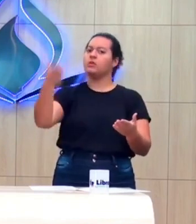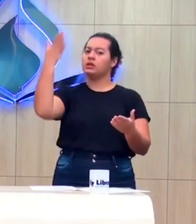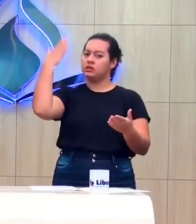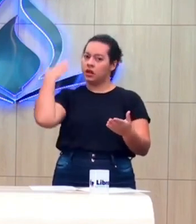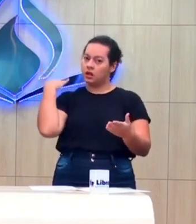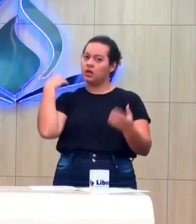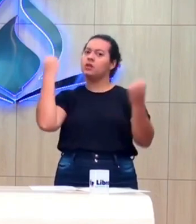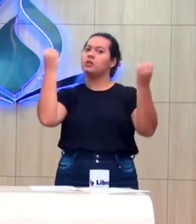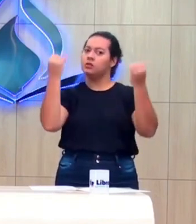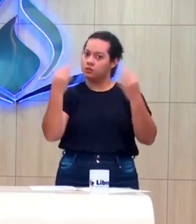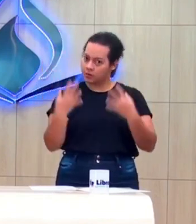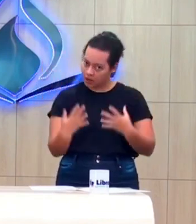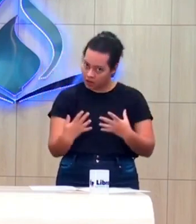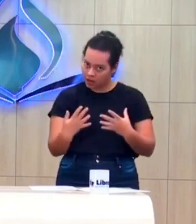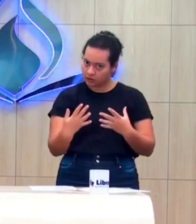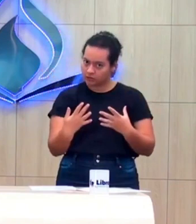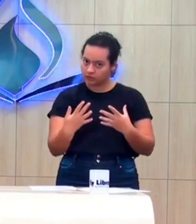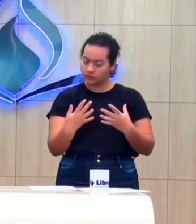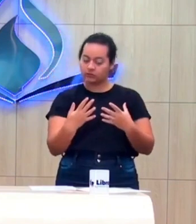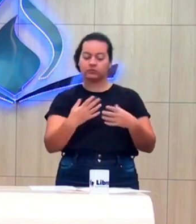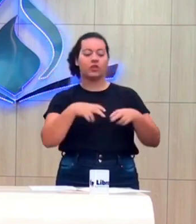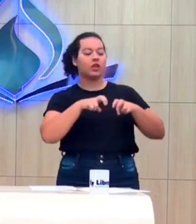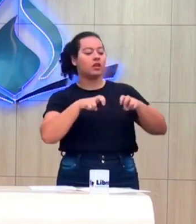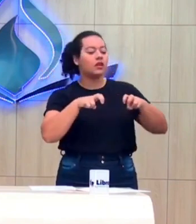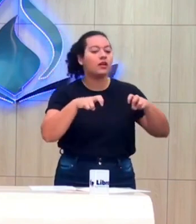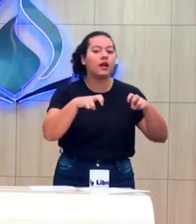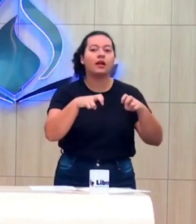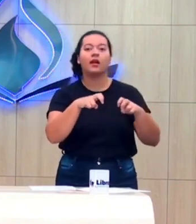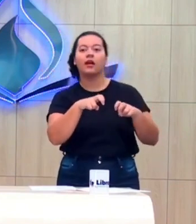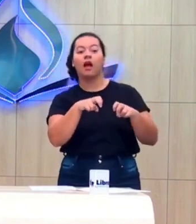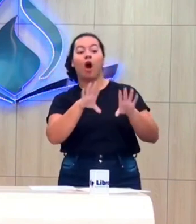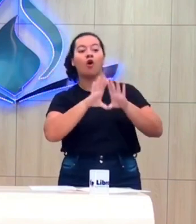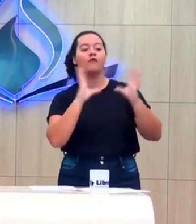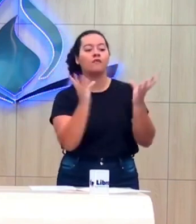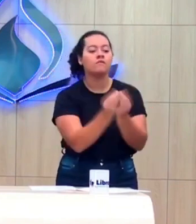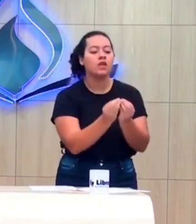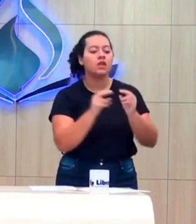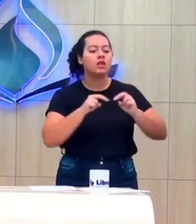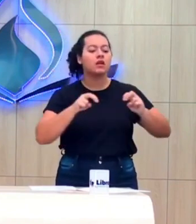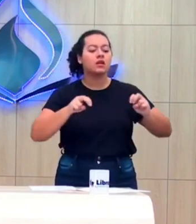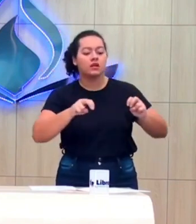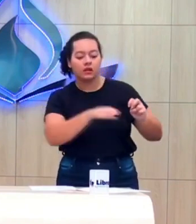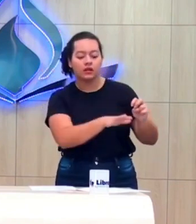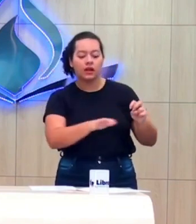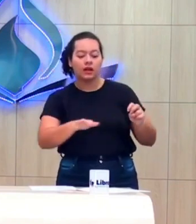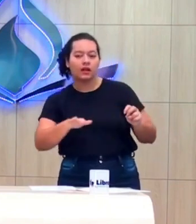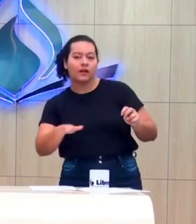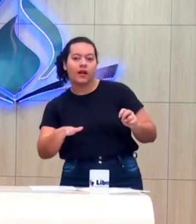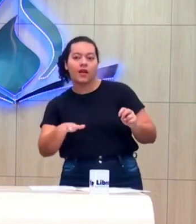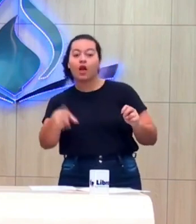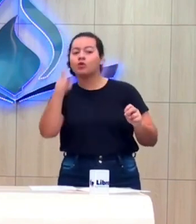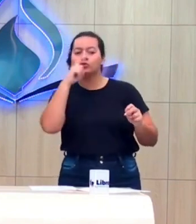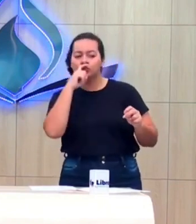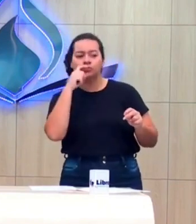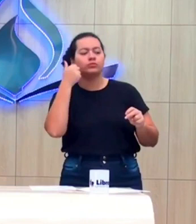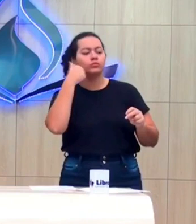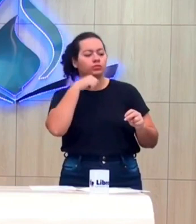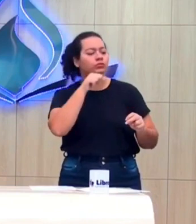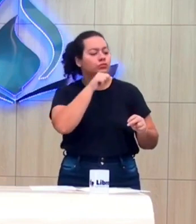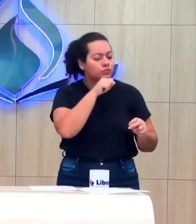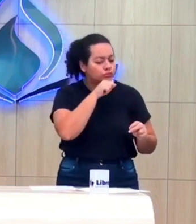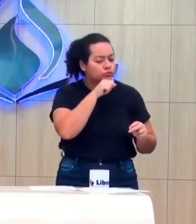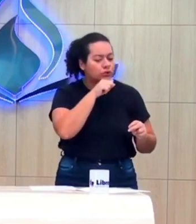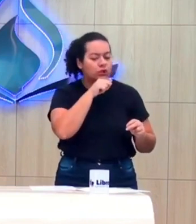para vocês, se reunir, já estão aí com a família, as crianças, os seus pais,